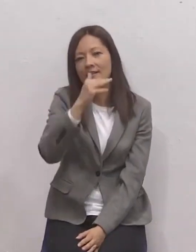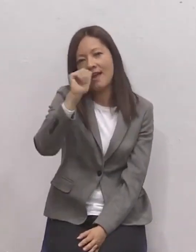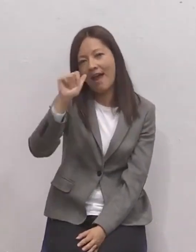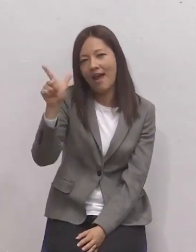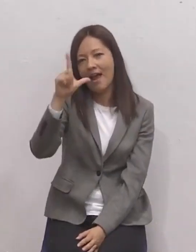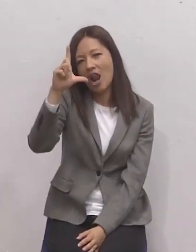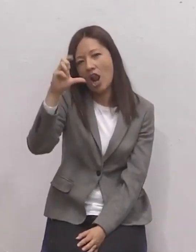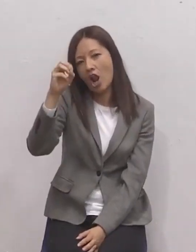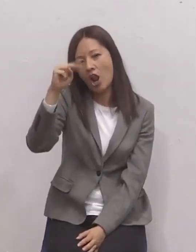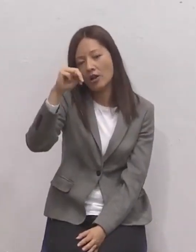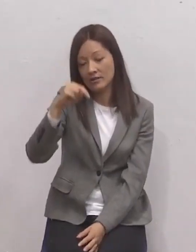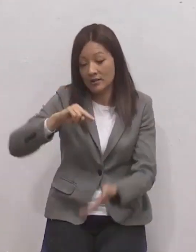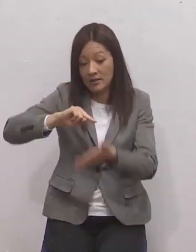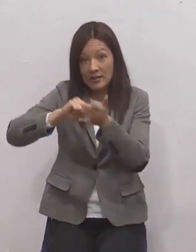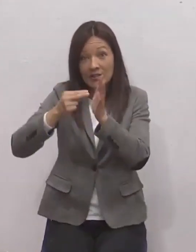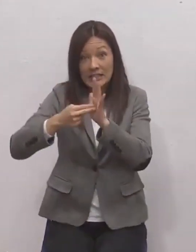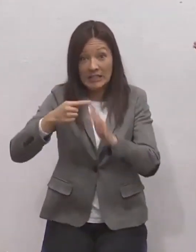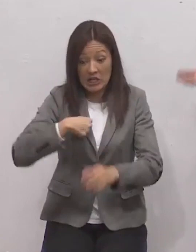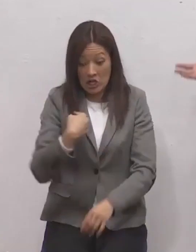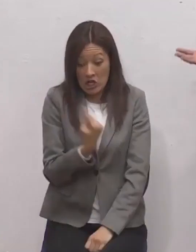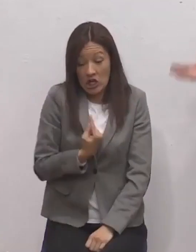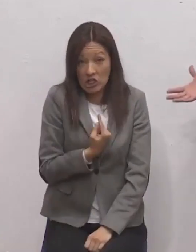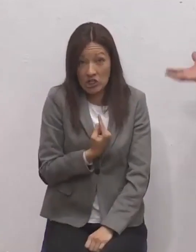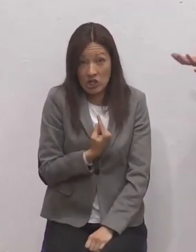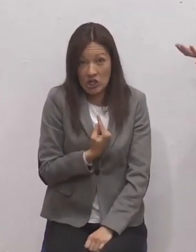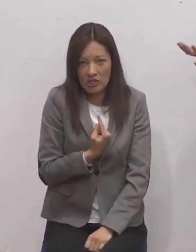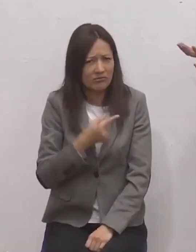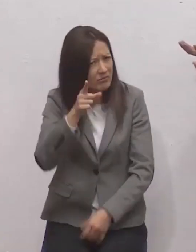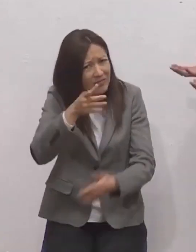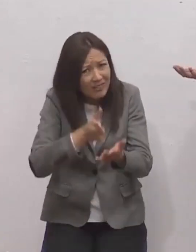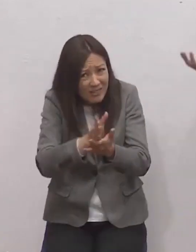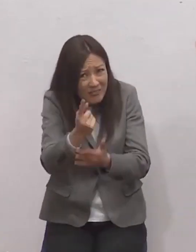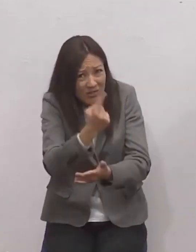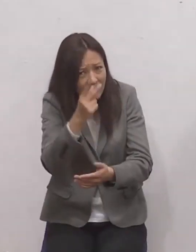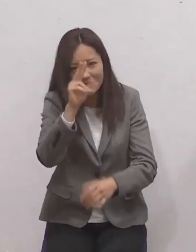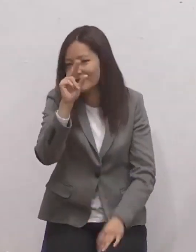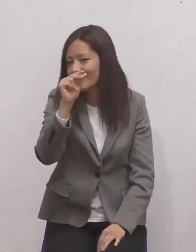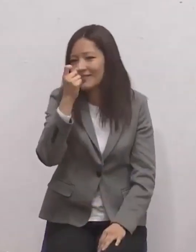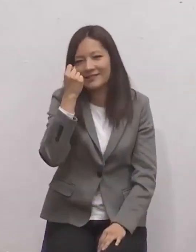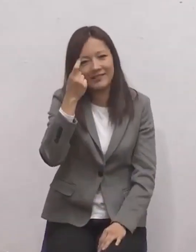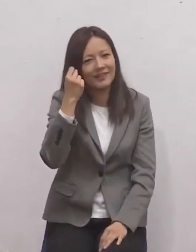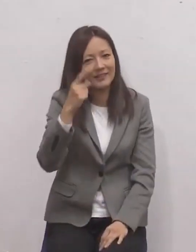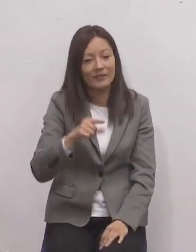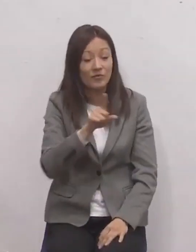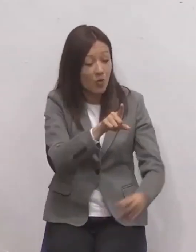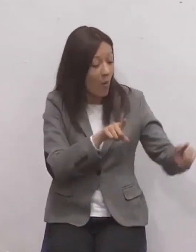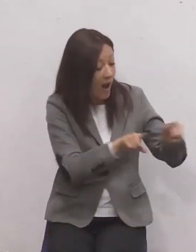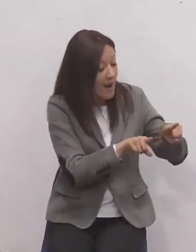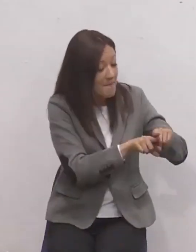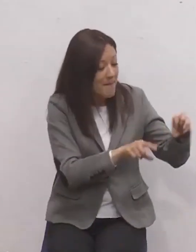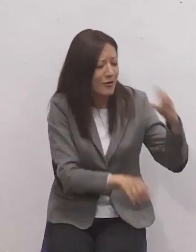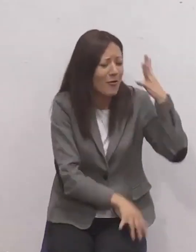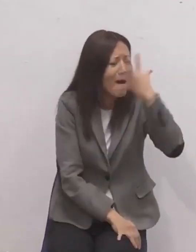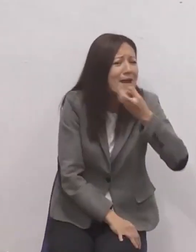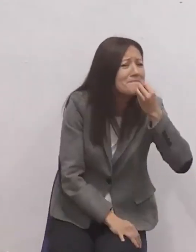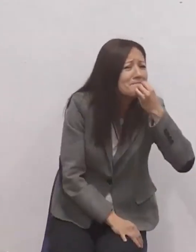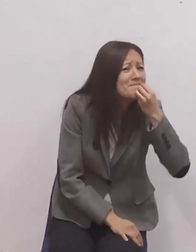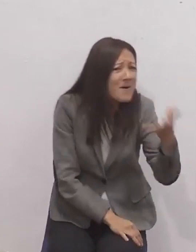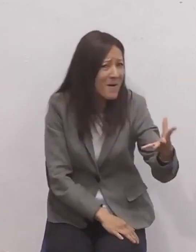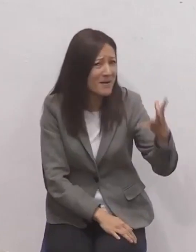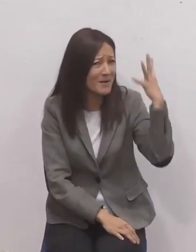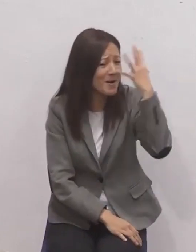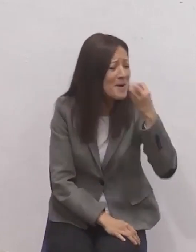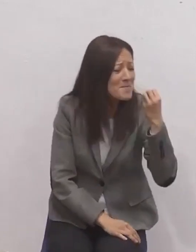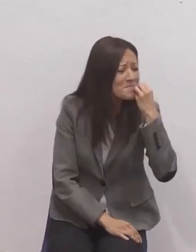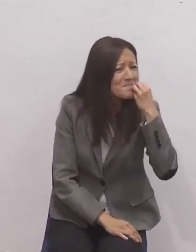alone, hermano. Usted tiene que entender que la sangre de Cristo, mire que su hermano es precioso, precioso